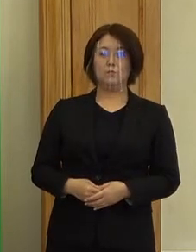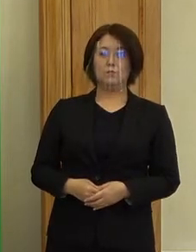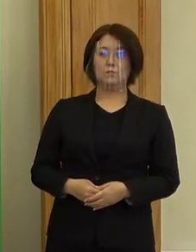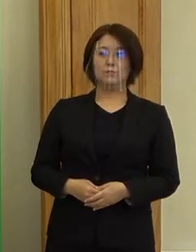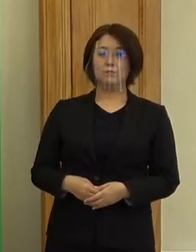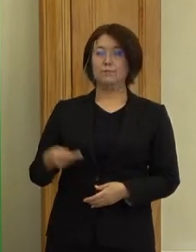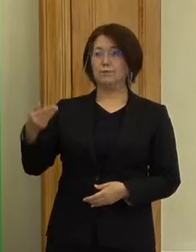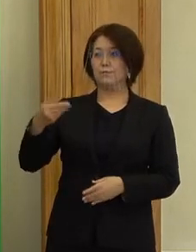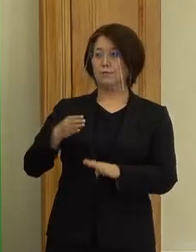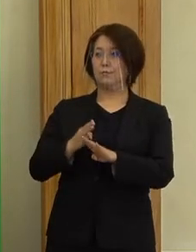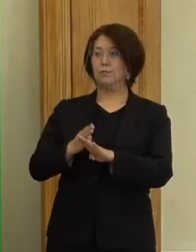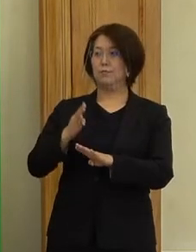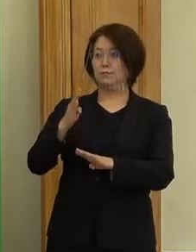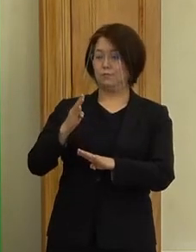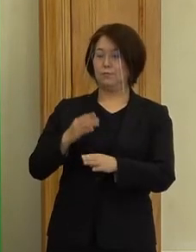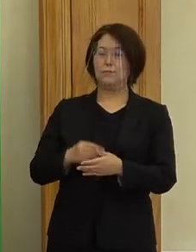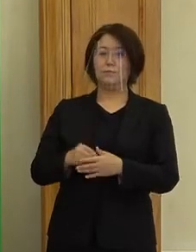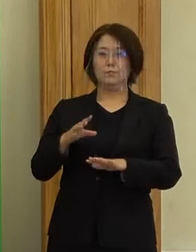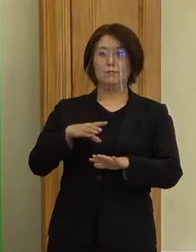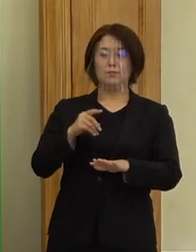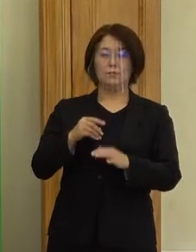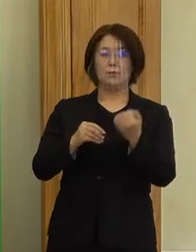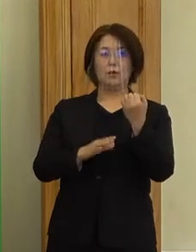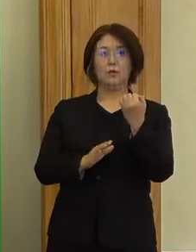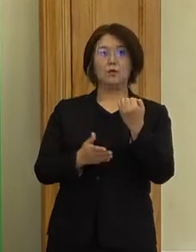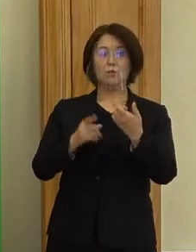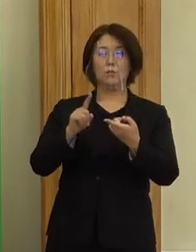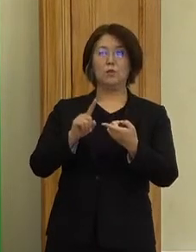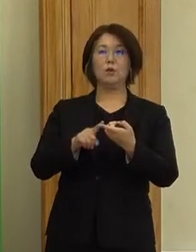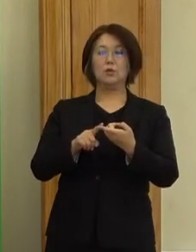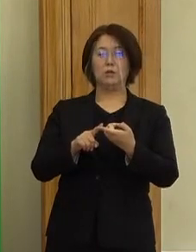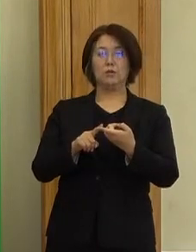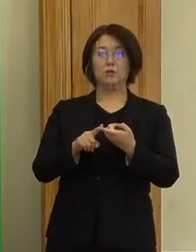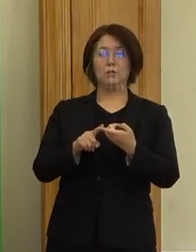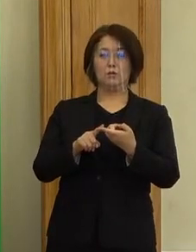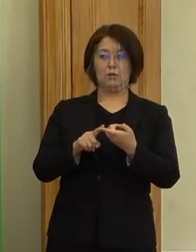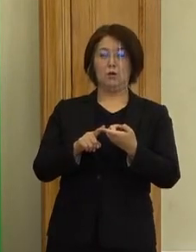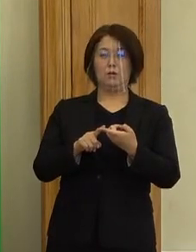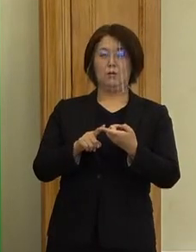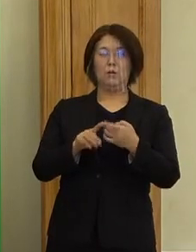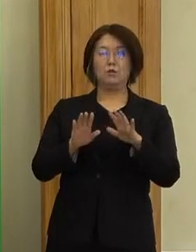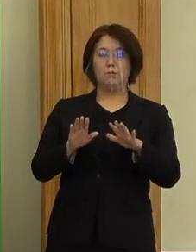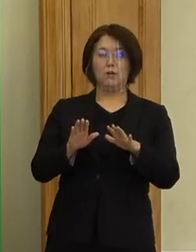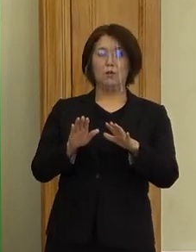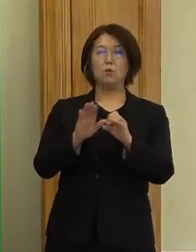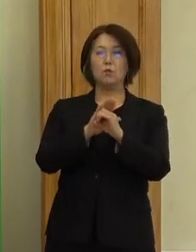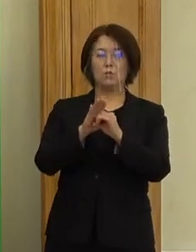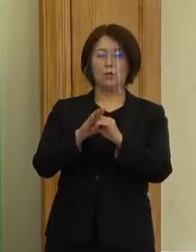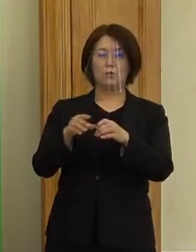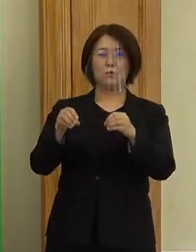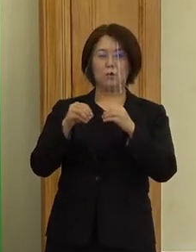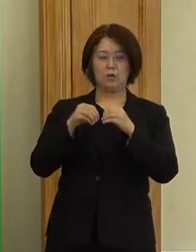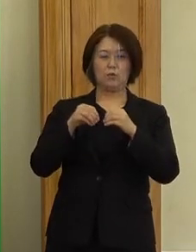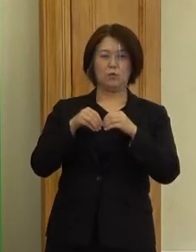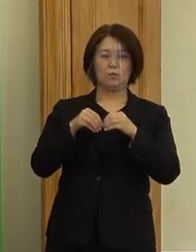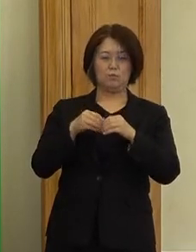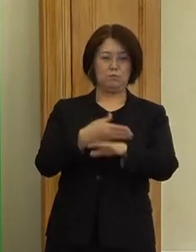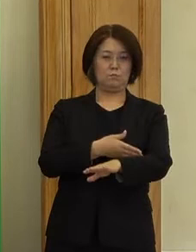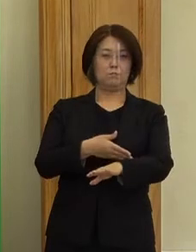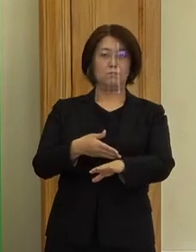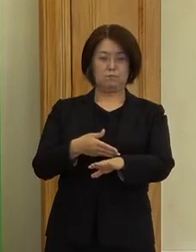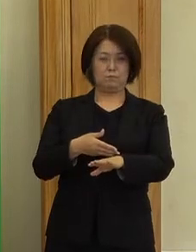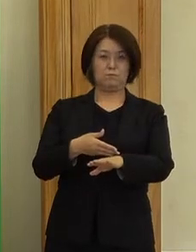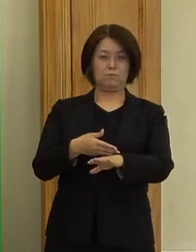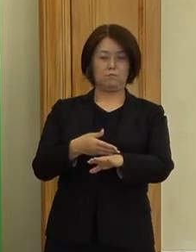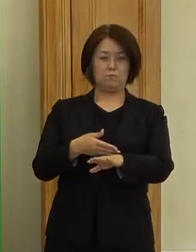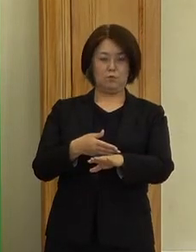はい、ありがとうございます。まず基本的には、やはりこの新型コロナの感染経路というのは、飛沫であったり、エアロゾルであ